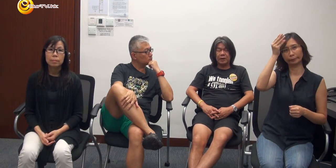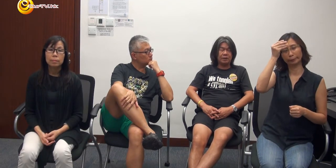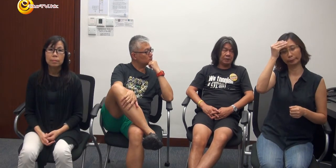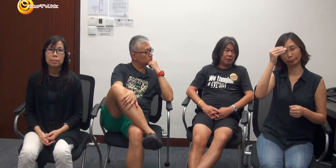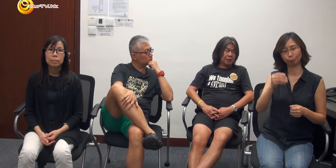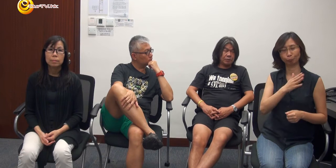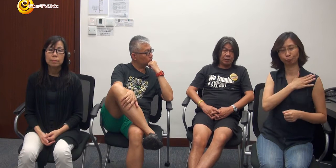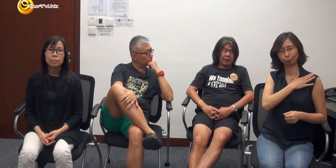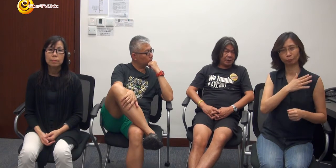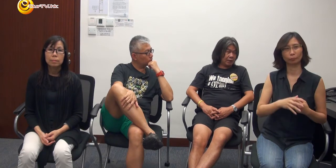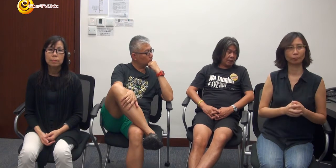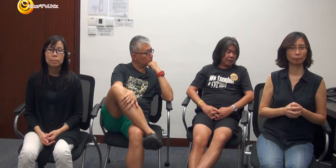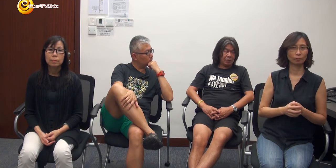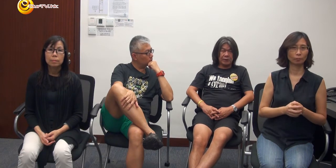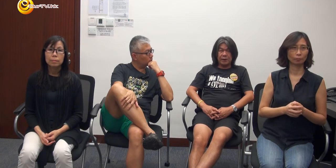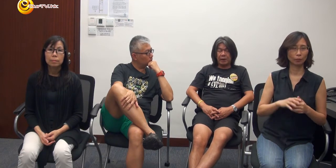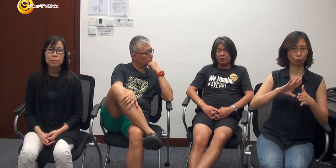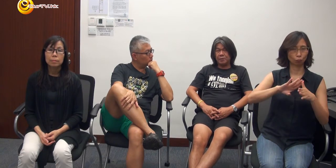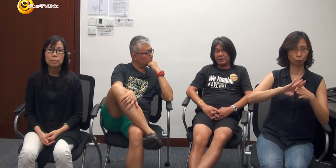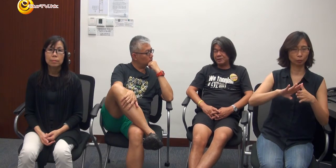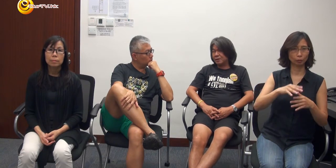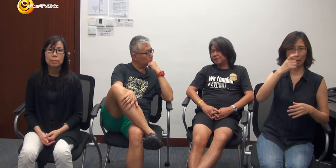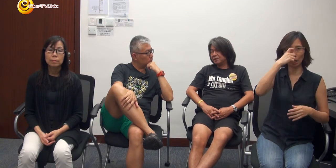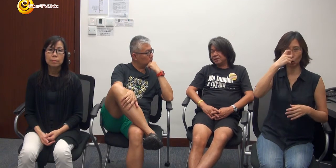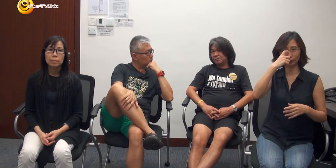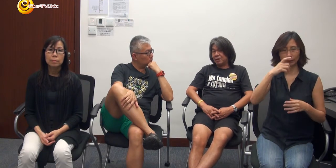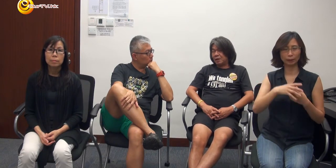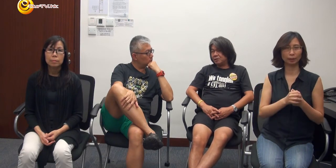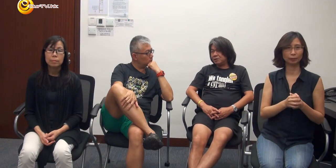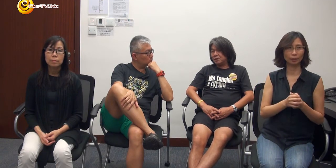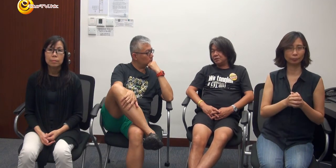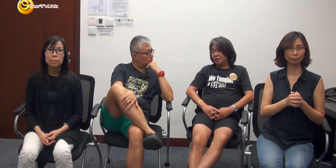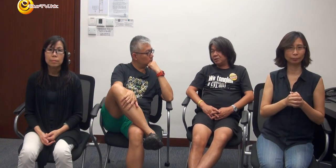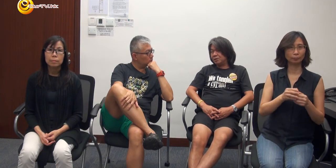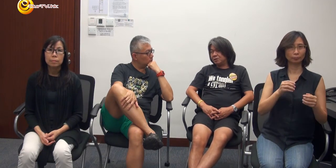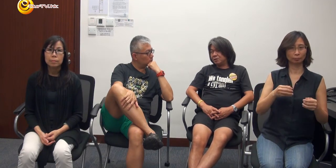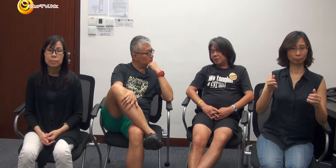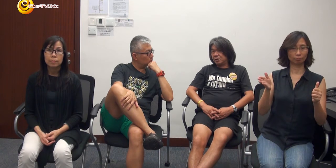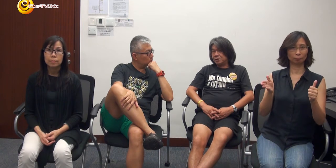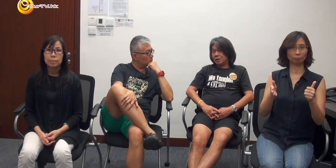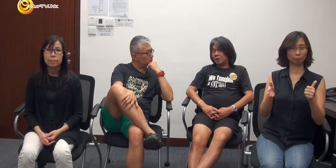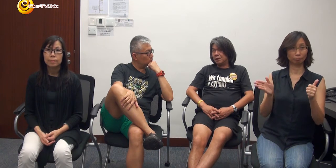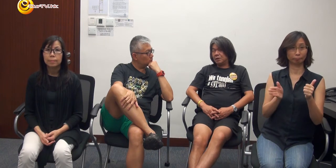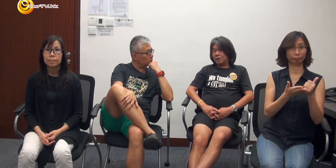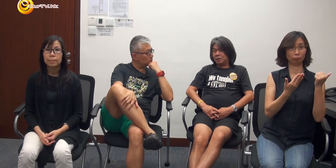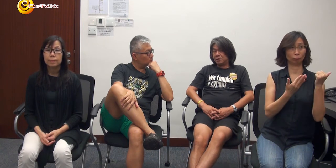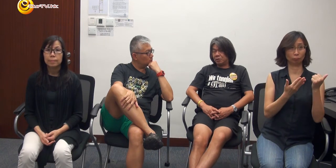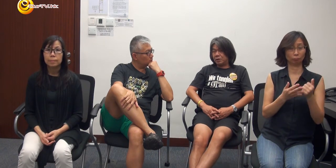啦。咁所以其實梁振英喺佢未正式被人炒之前咧，都係即係可以